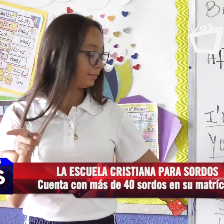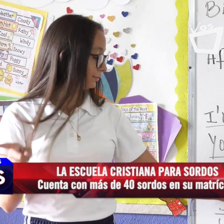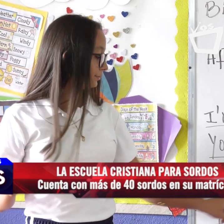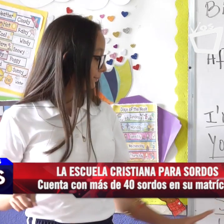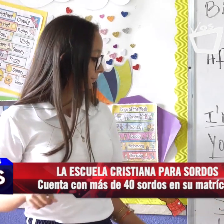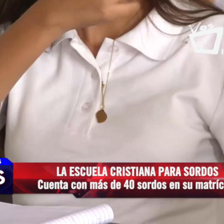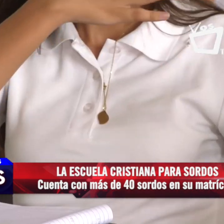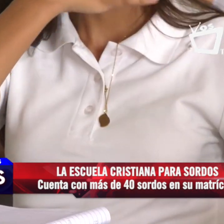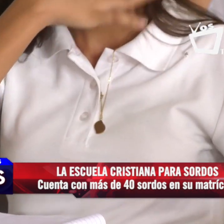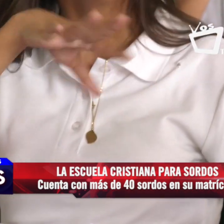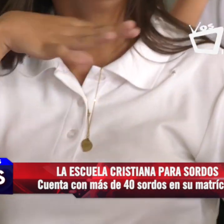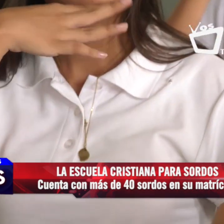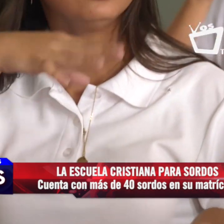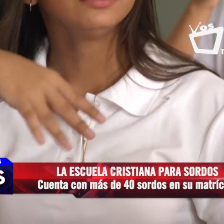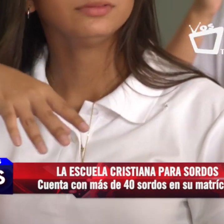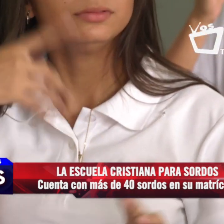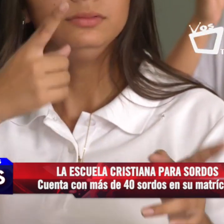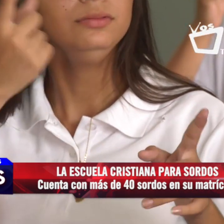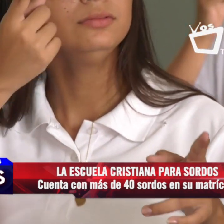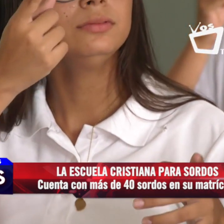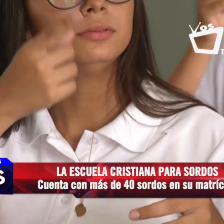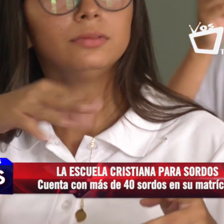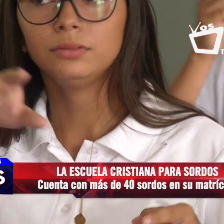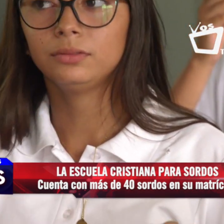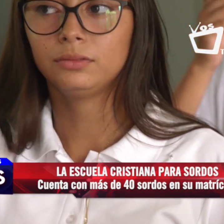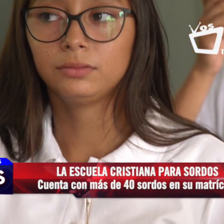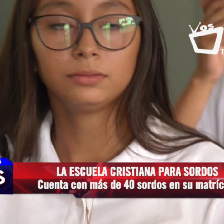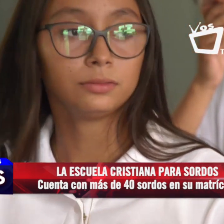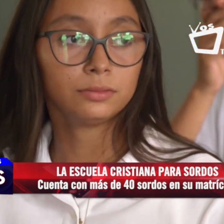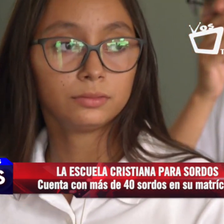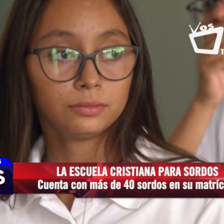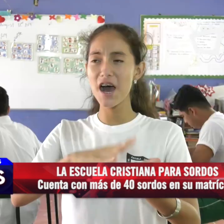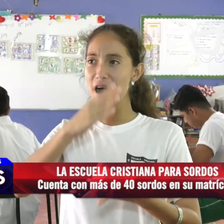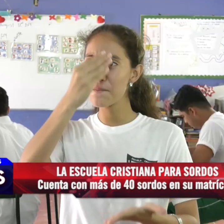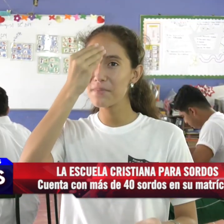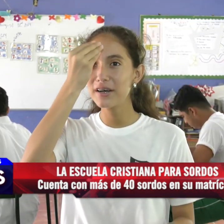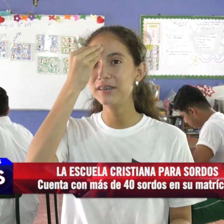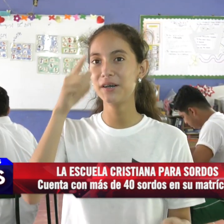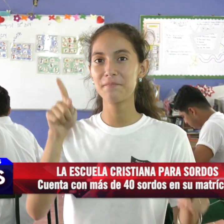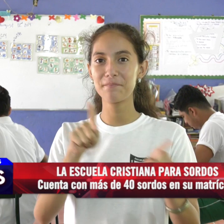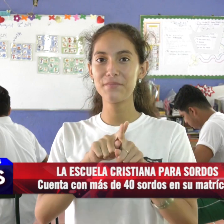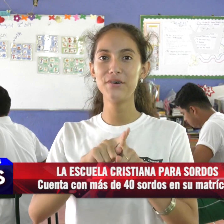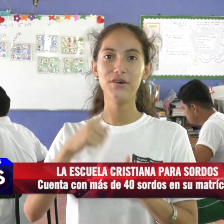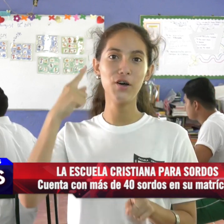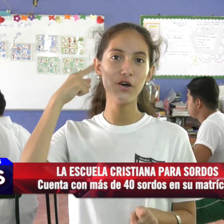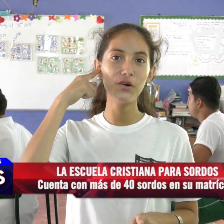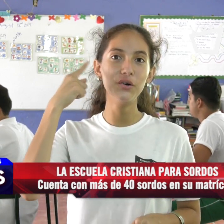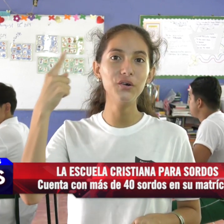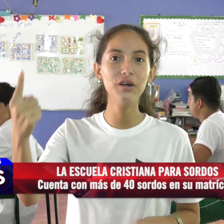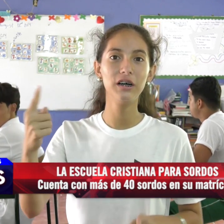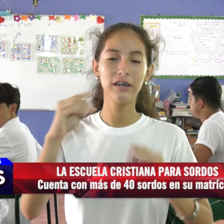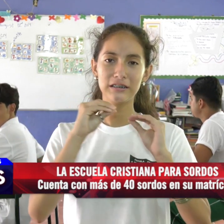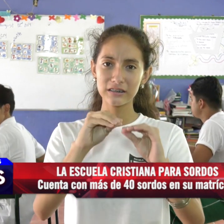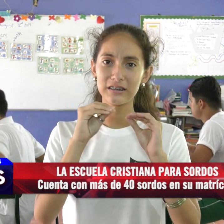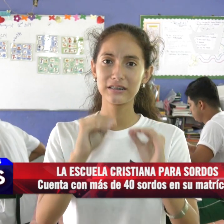sí. Ustedes en este colegio son muy buenos apoyándose, se siente muy aprender también, los oyentes